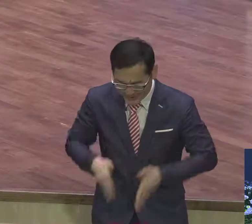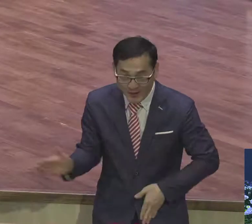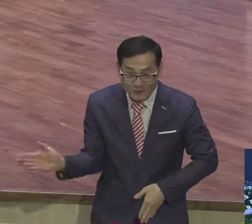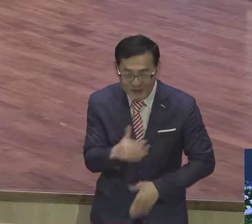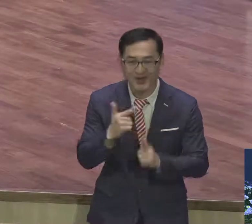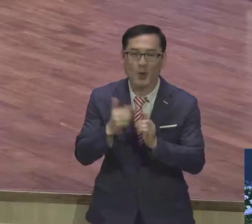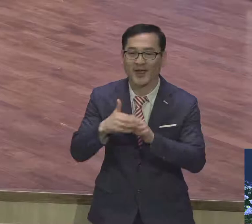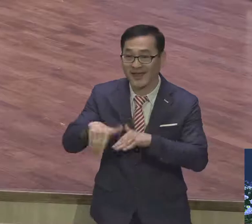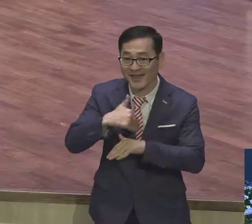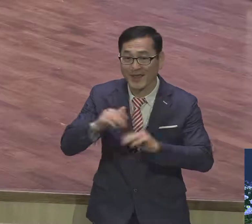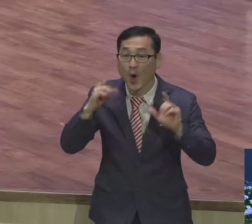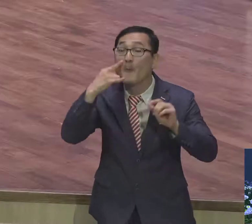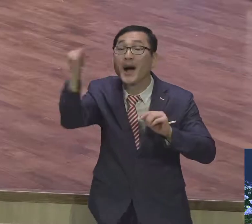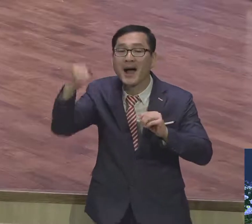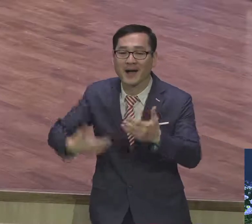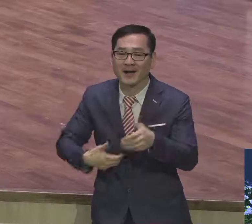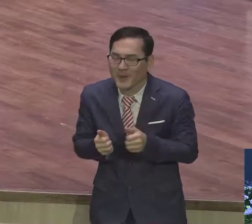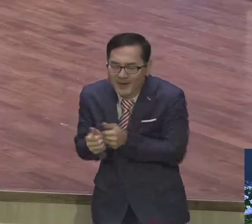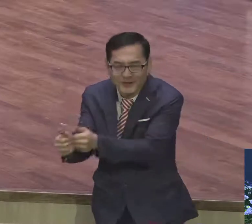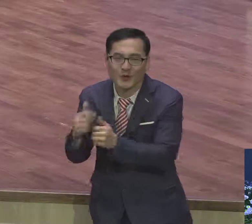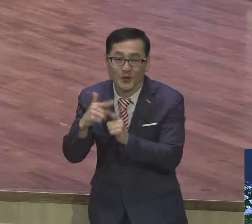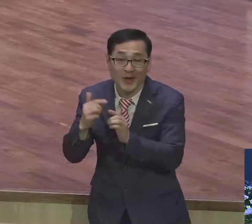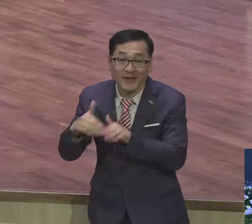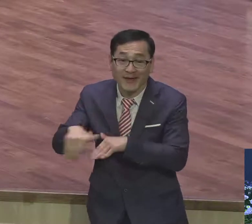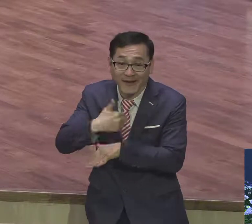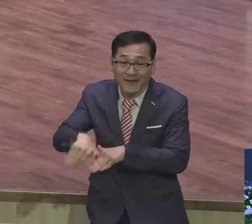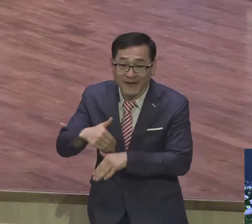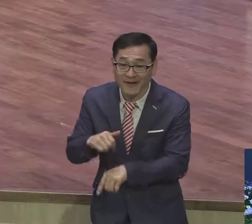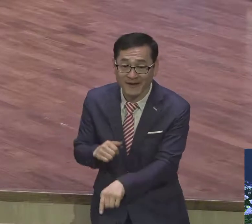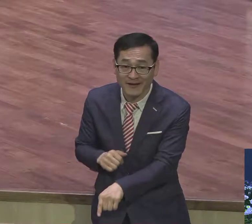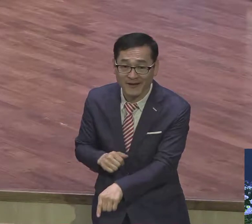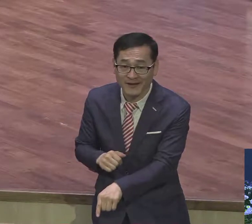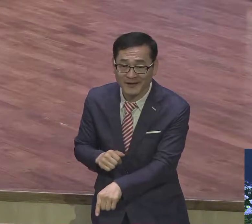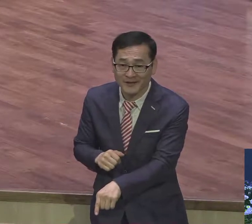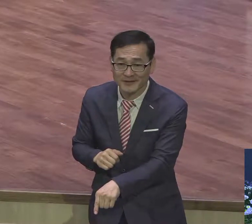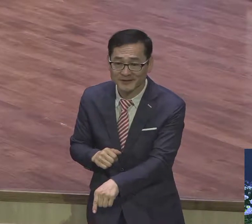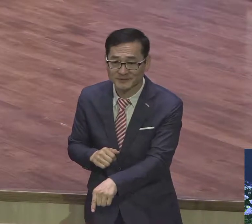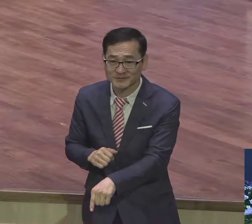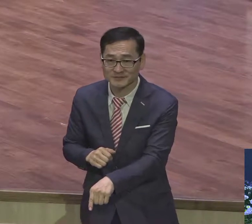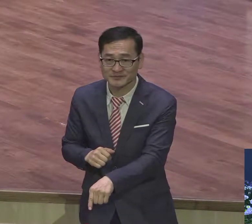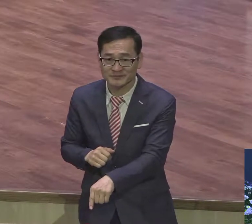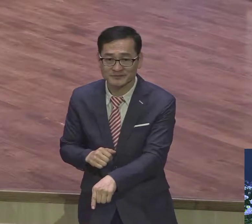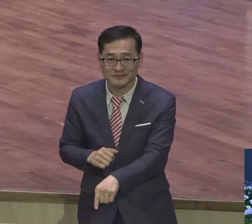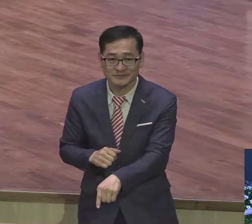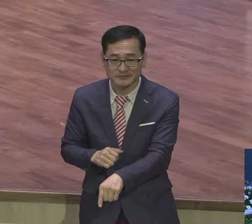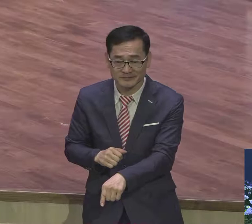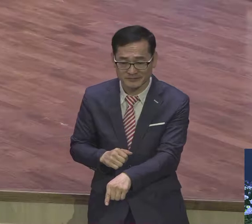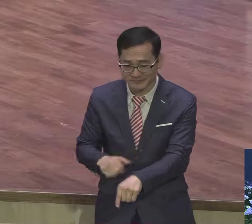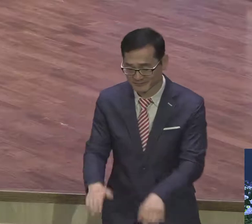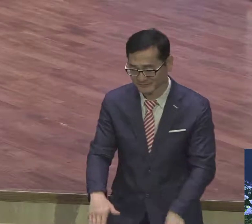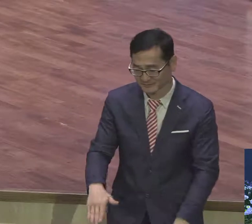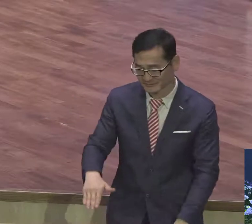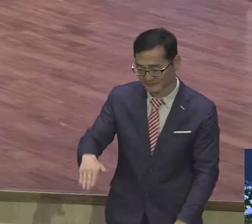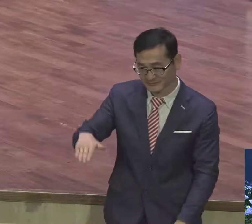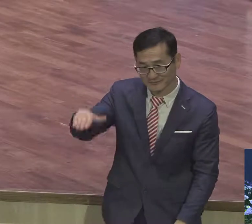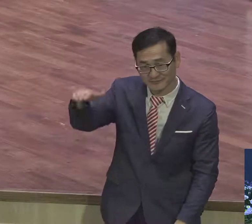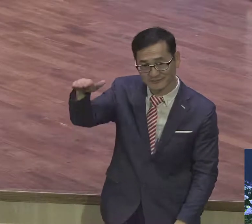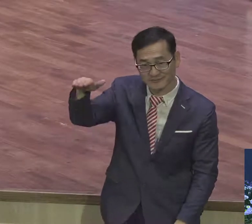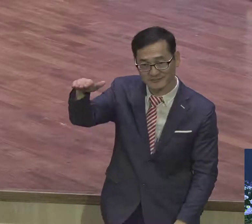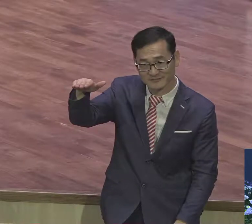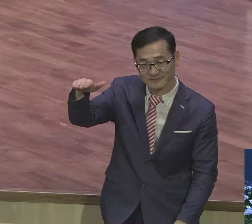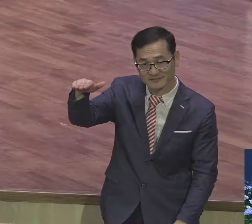때부터 신앙이 된 사람 그런데 기독교 배경 속에 태어났는데도 불구하고 또 다른 사람